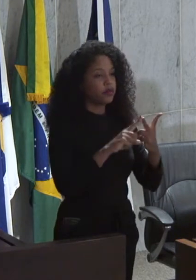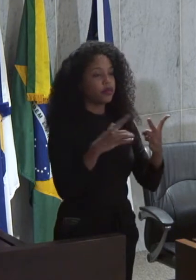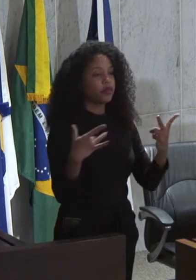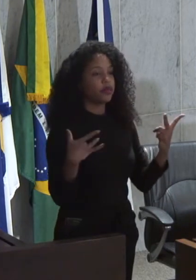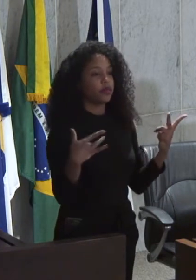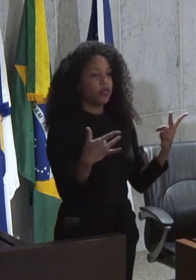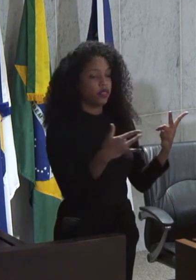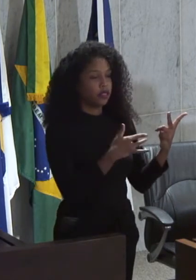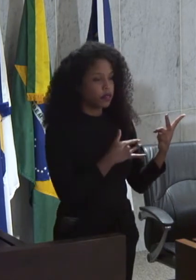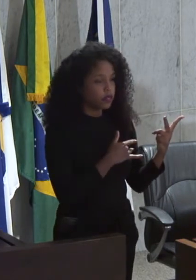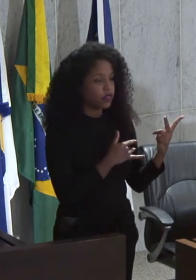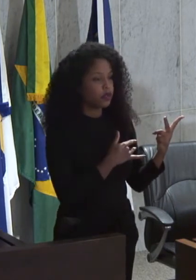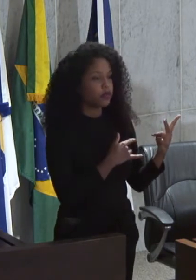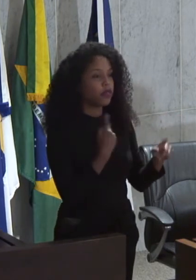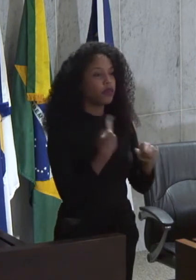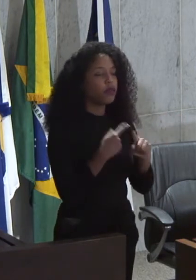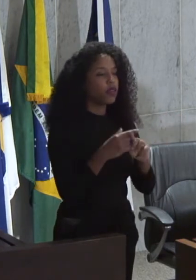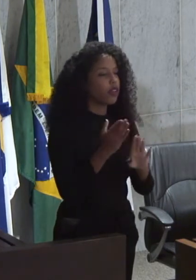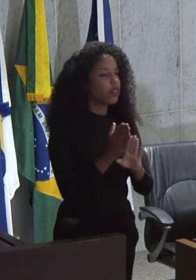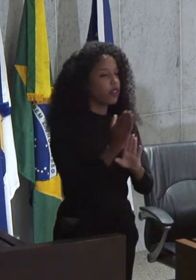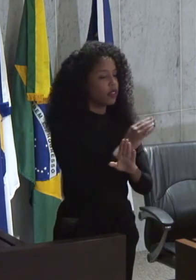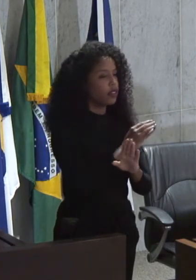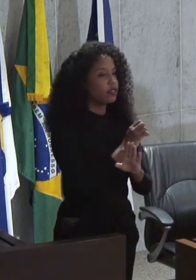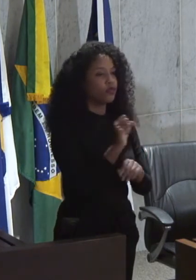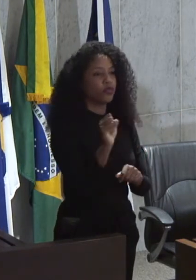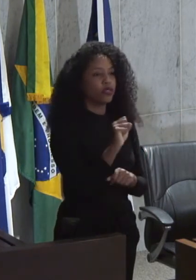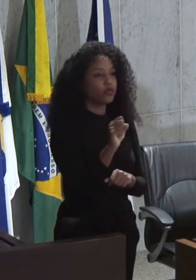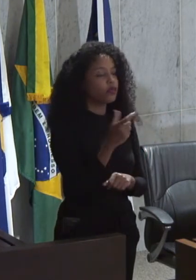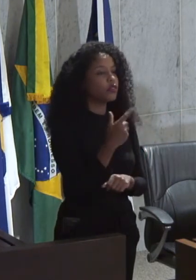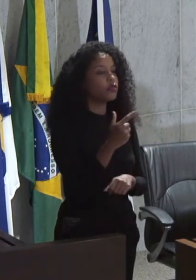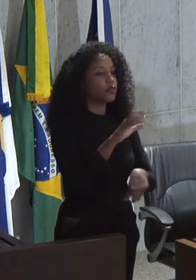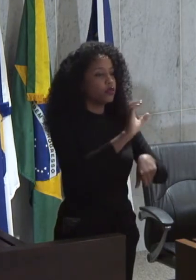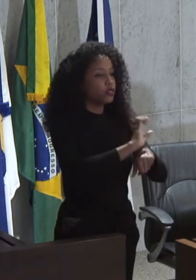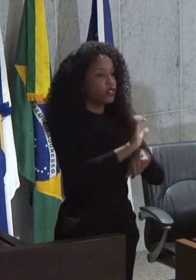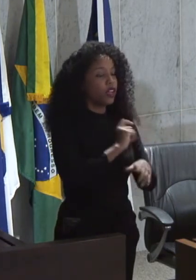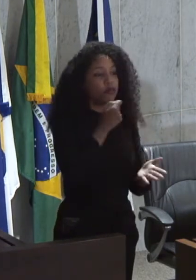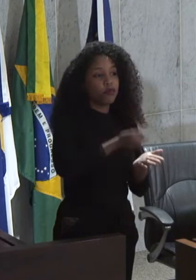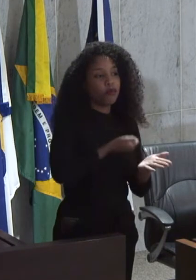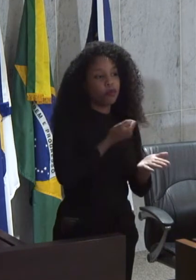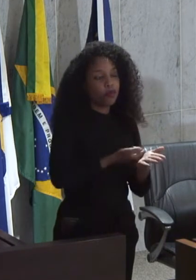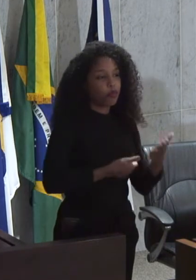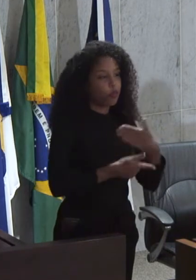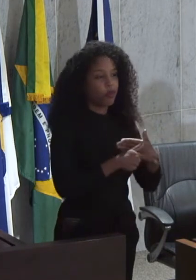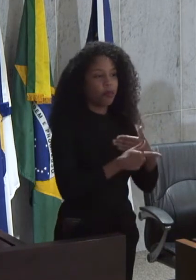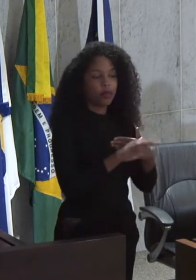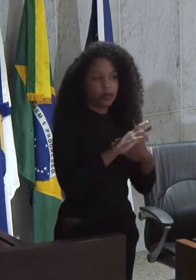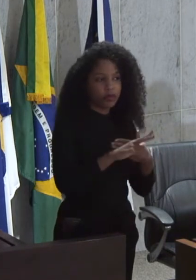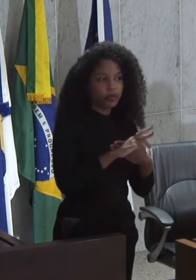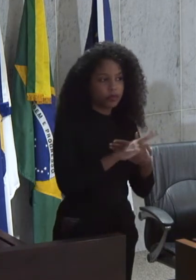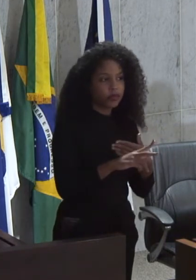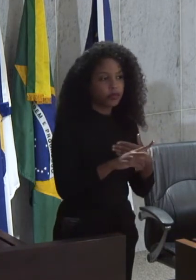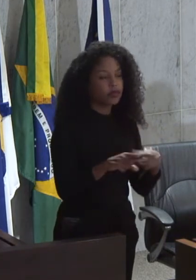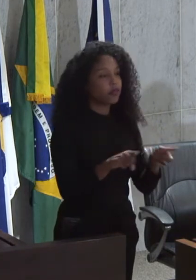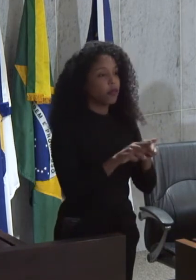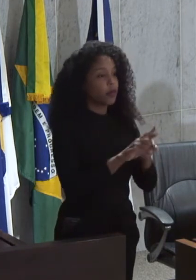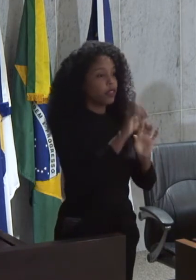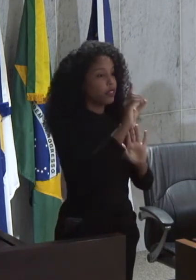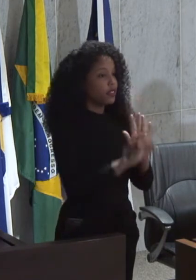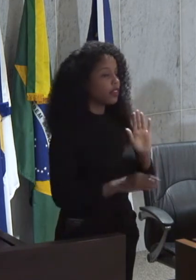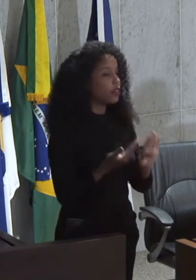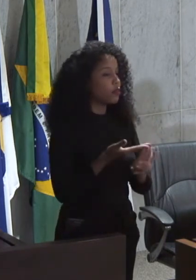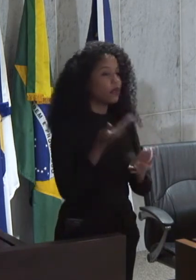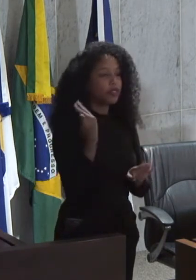saúde, que não era até 88 estabelecida como obrigação do Estado, poder público, nem tampouco era direito, porque nós